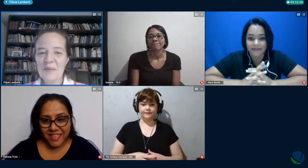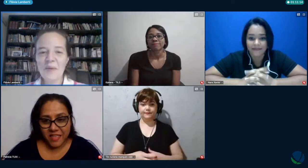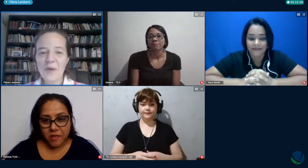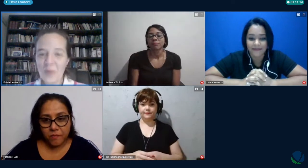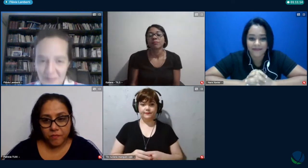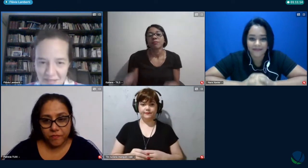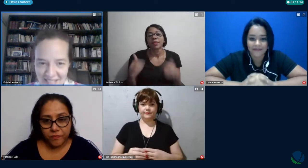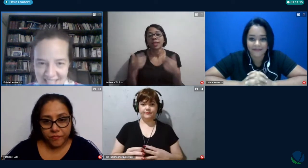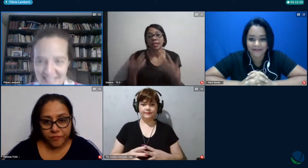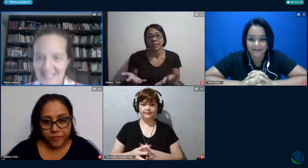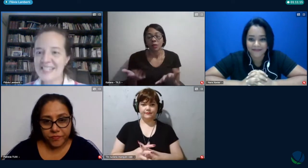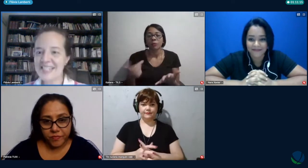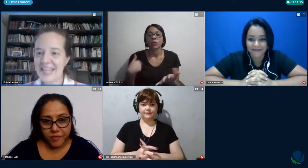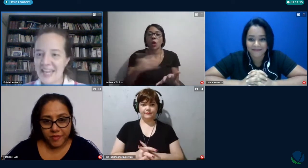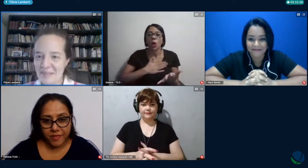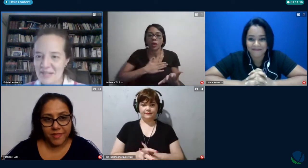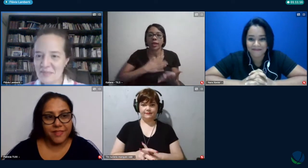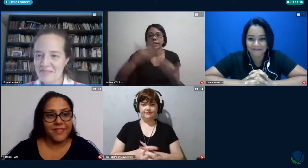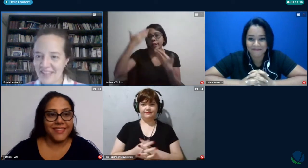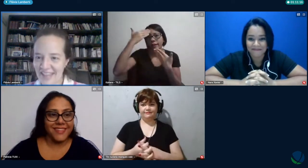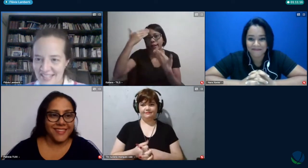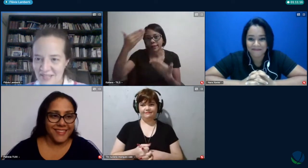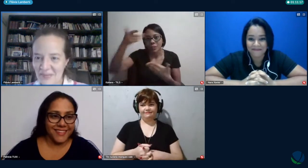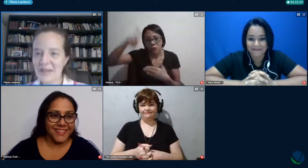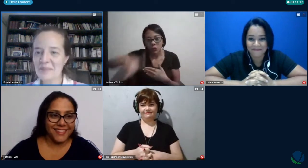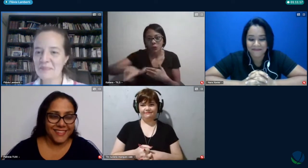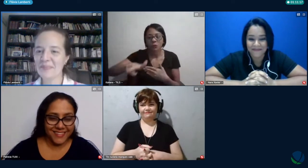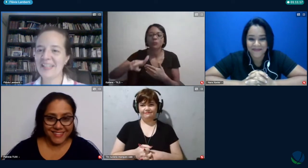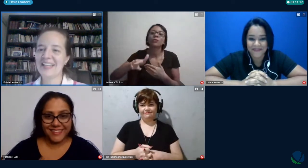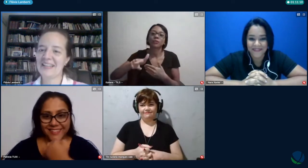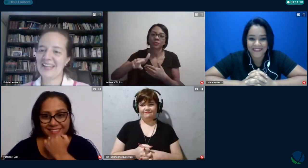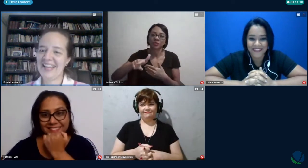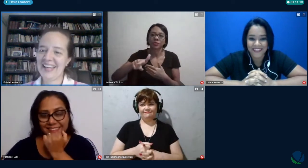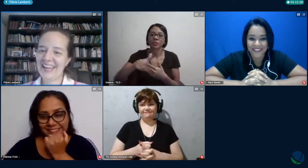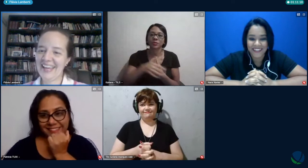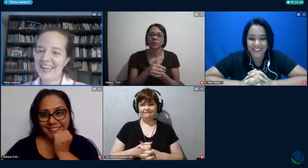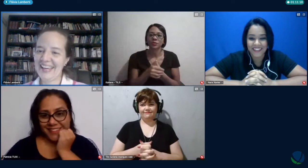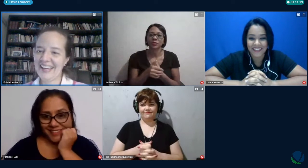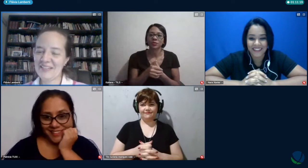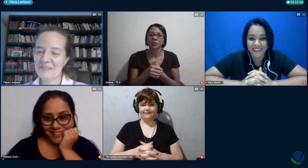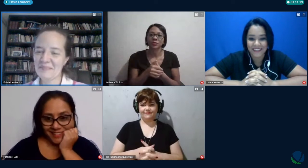Então, bom, eu gostaria de agradecer mais uma vez, né?